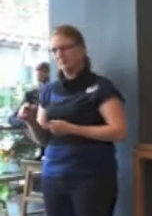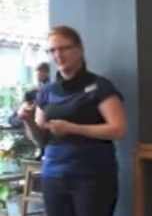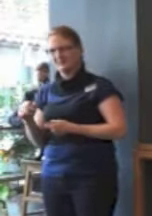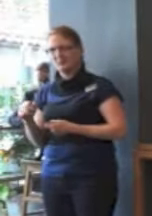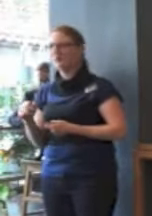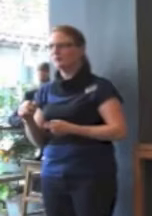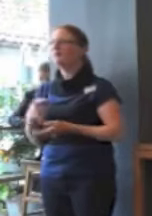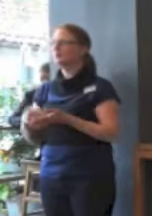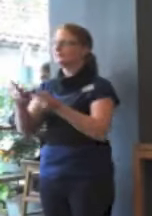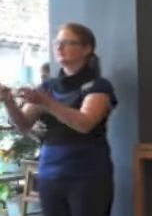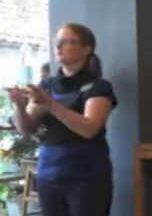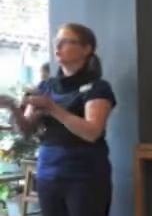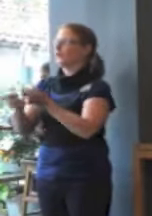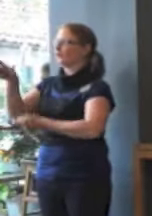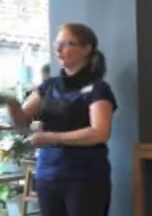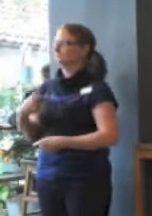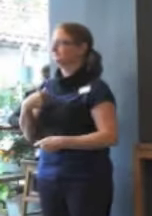moderator.